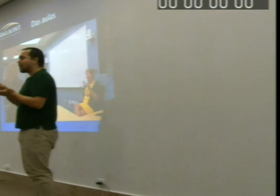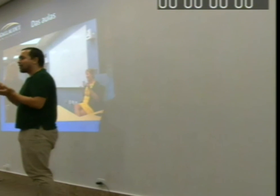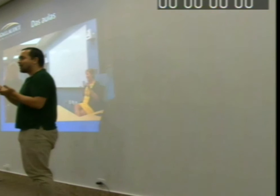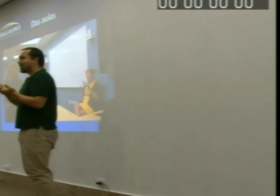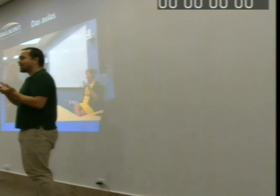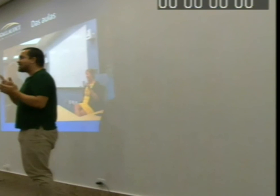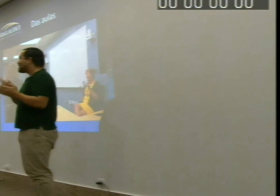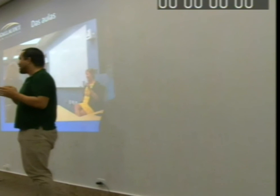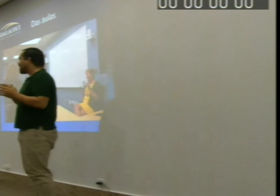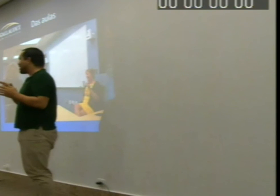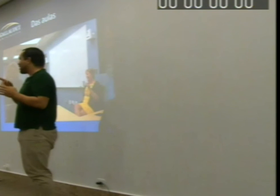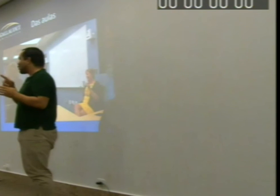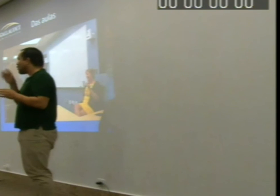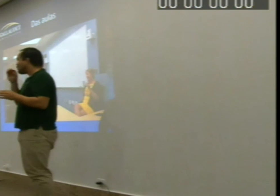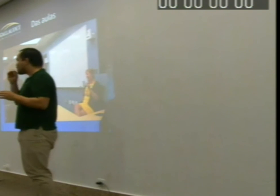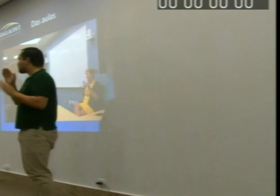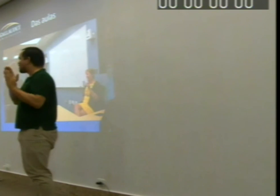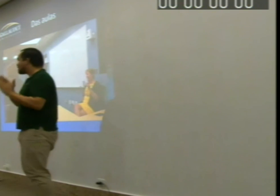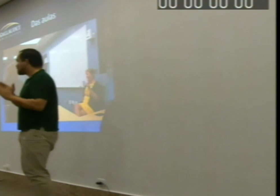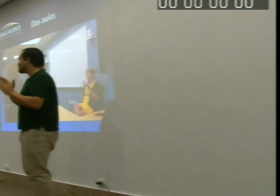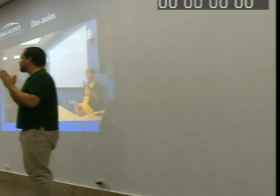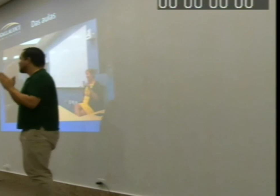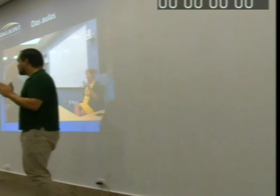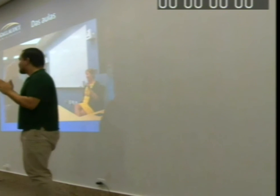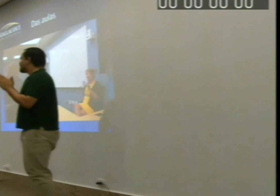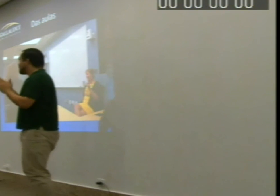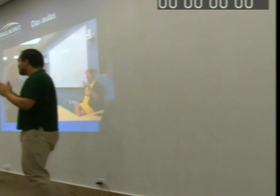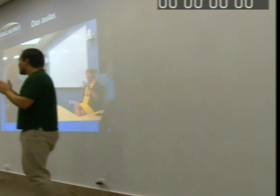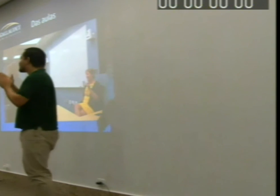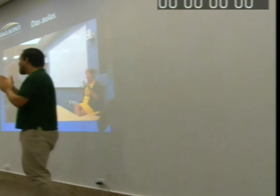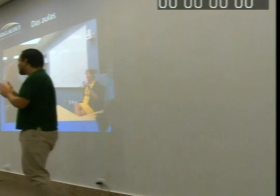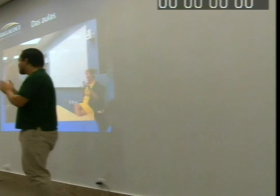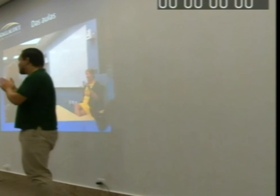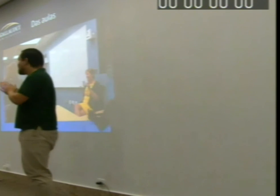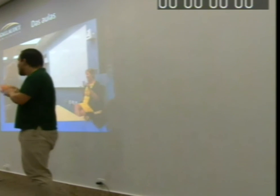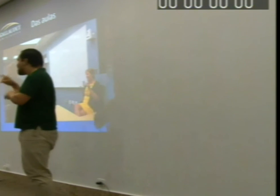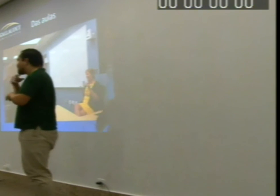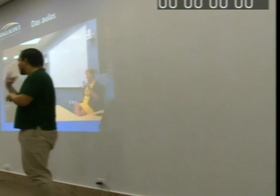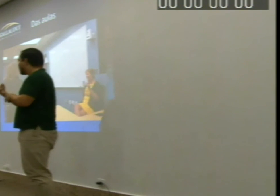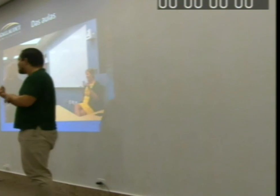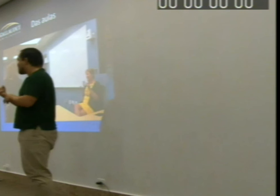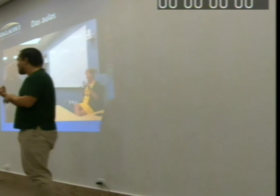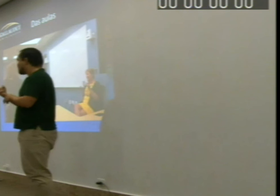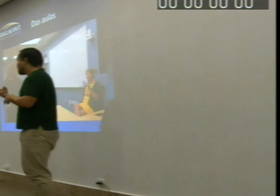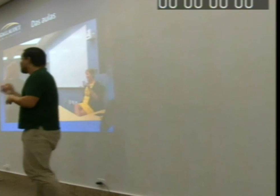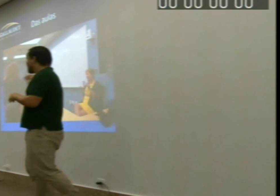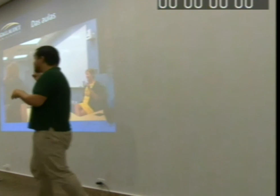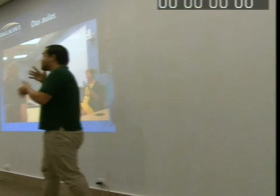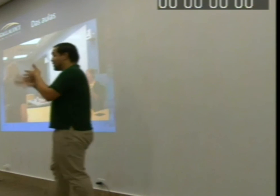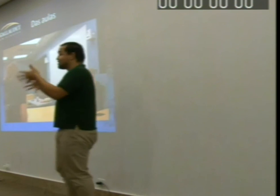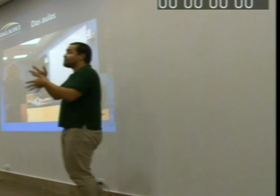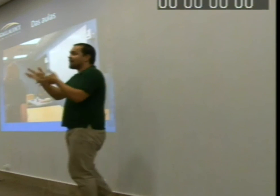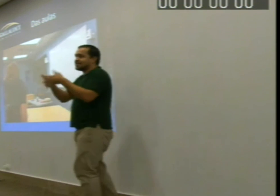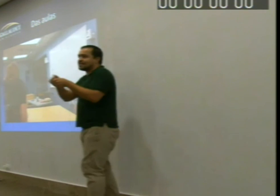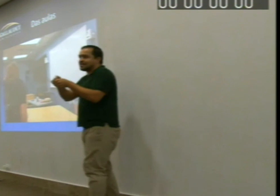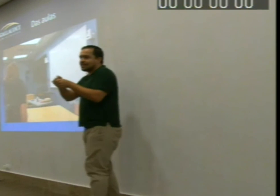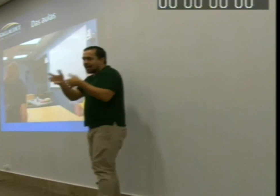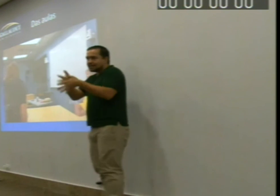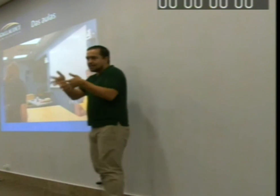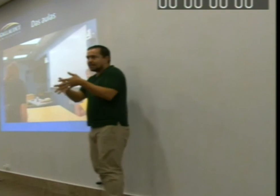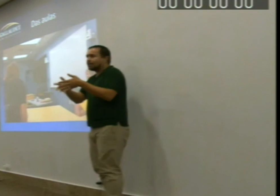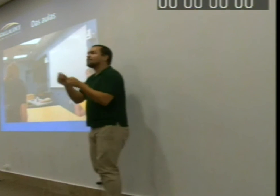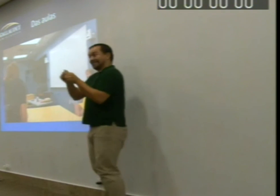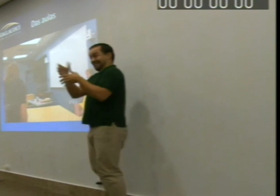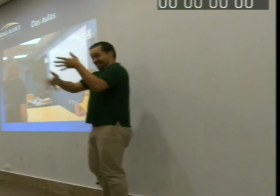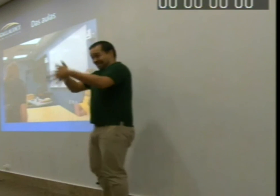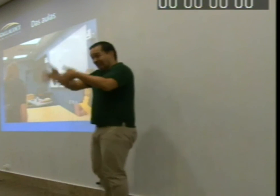aula assim né com um ouvinte falando pausado ninguém ia dar conta mas isso que se